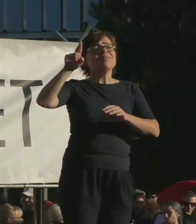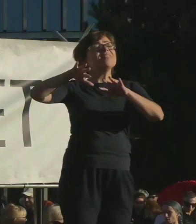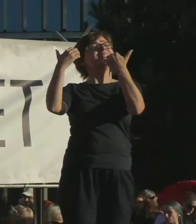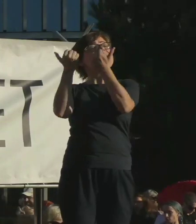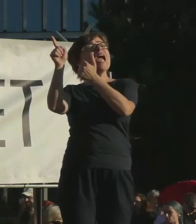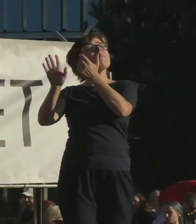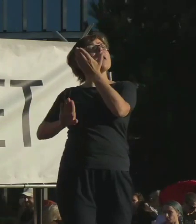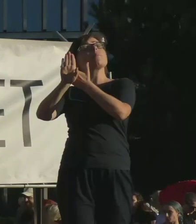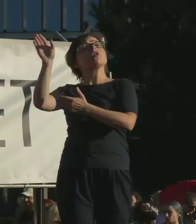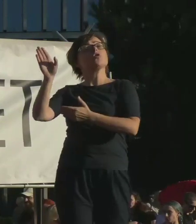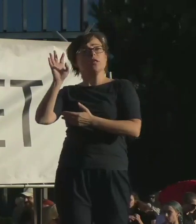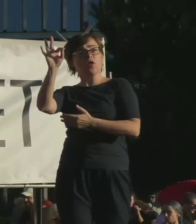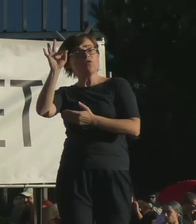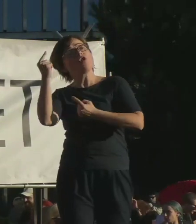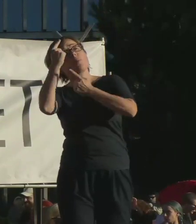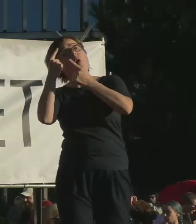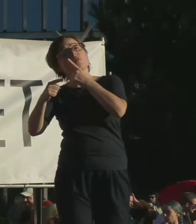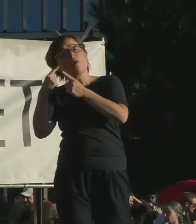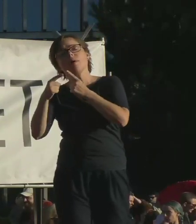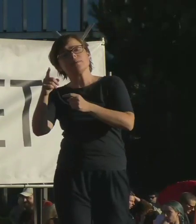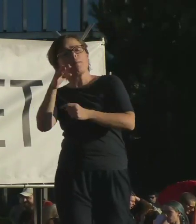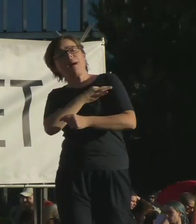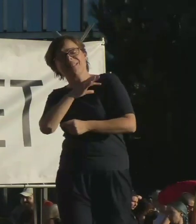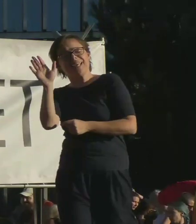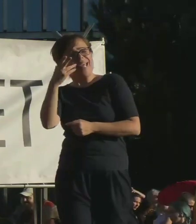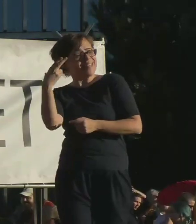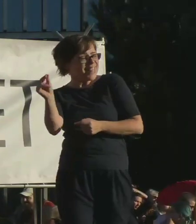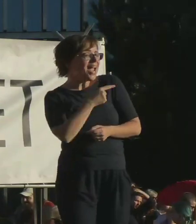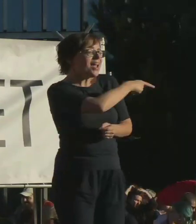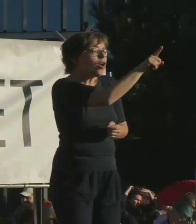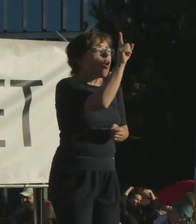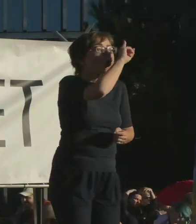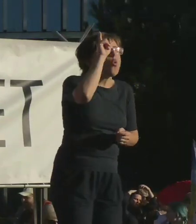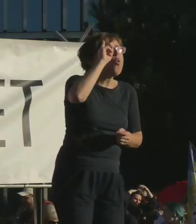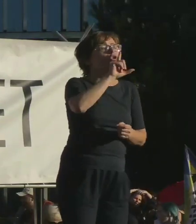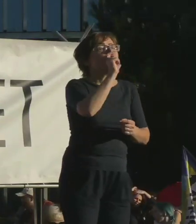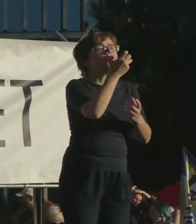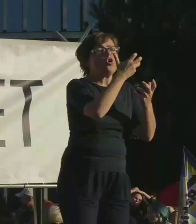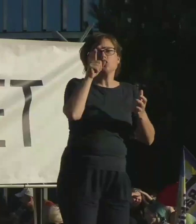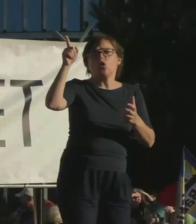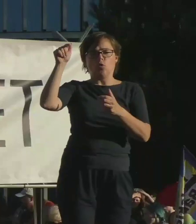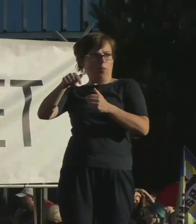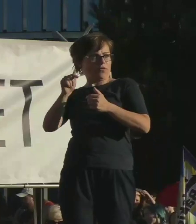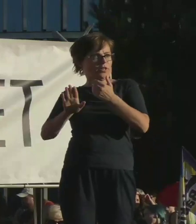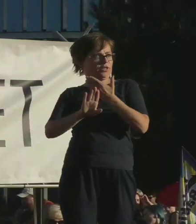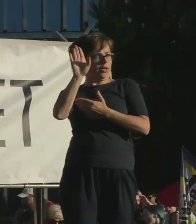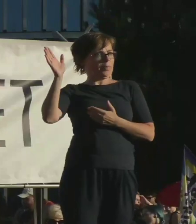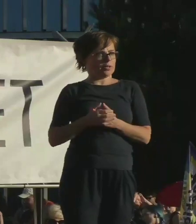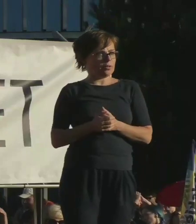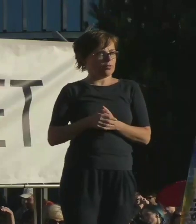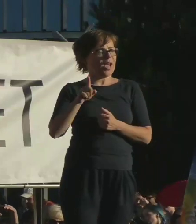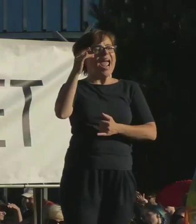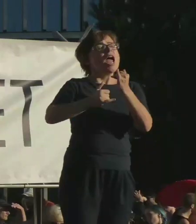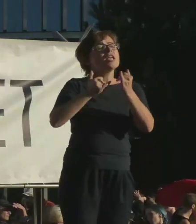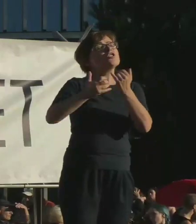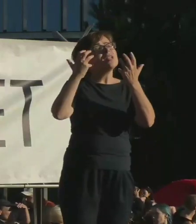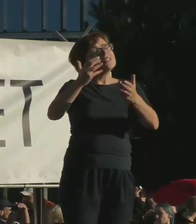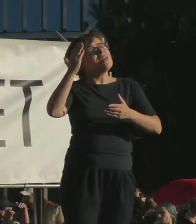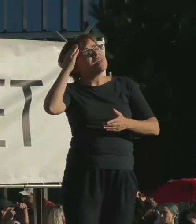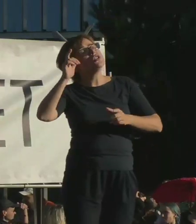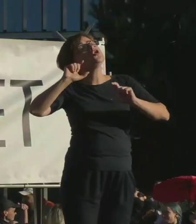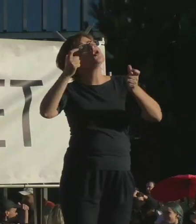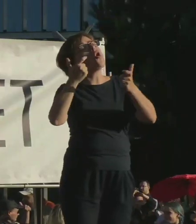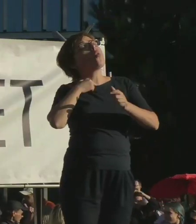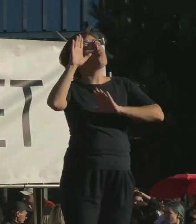nie partyjne przekonania. Jeżeli chcecie wiedzieć, co odrzuciliście i za czym możecie głosować, w przyszłości odezwijcie się do Federy.